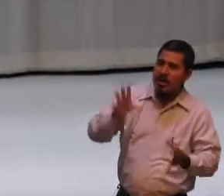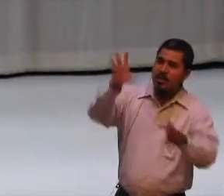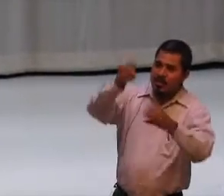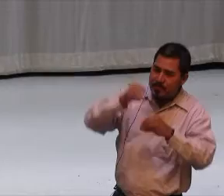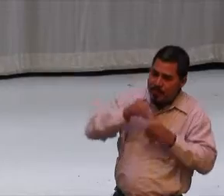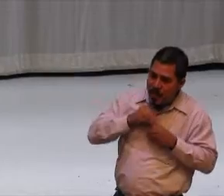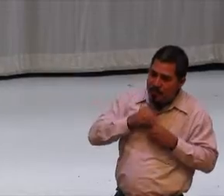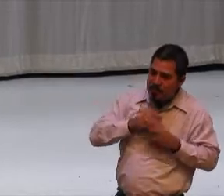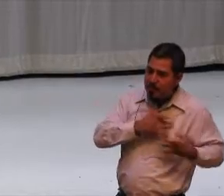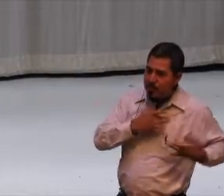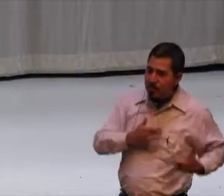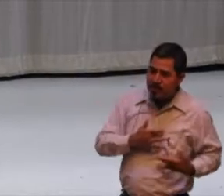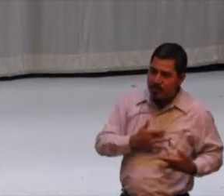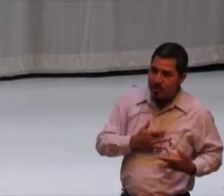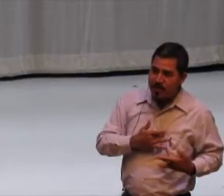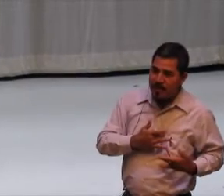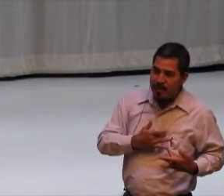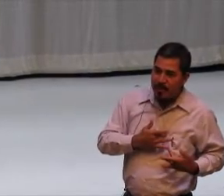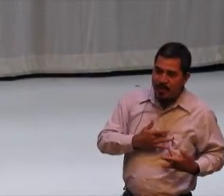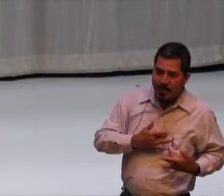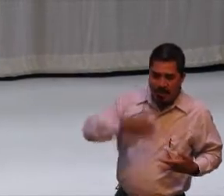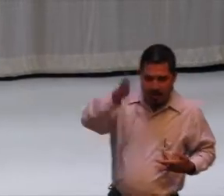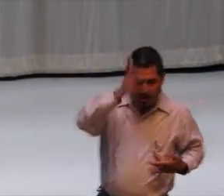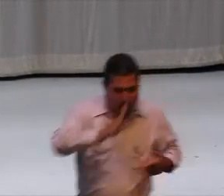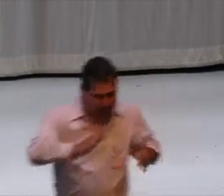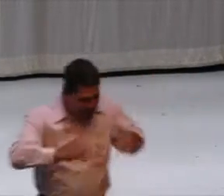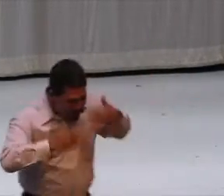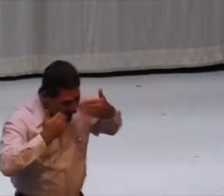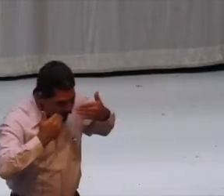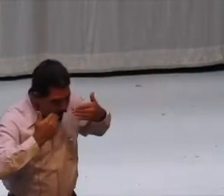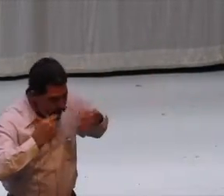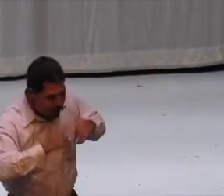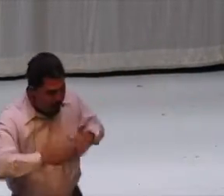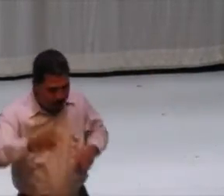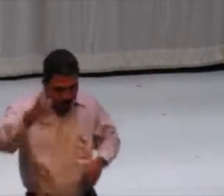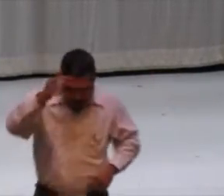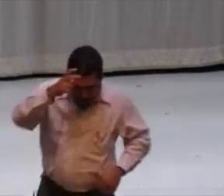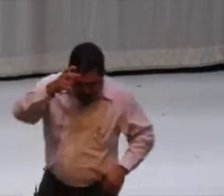lo aceptamos en nuestro corazón, Dios se contenta, pero Satanás